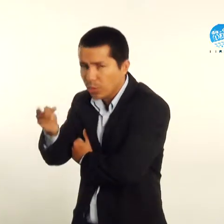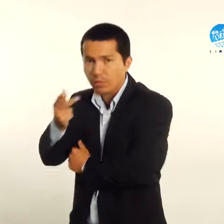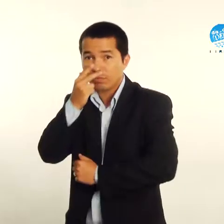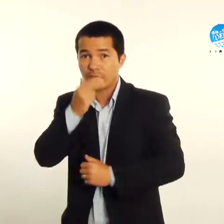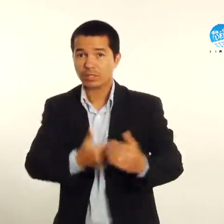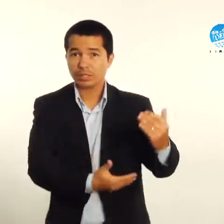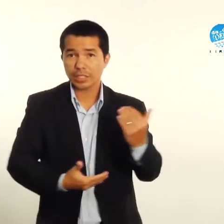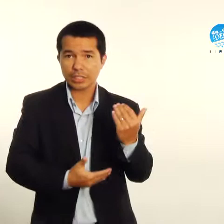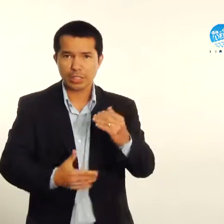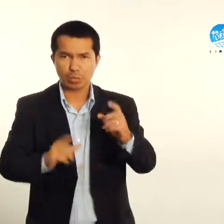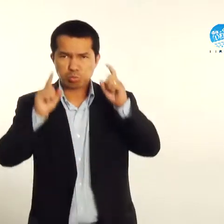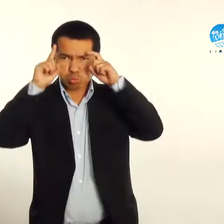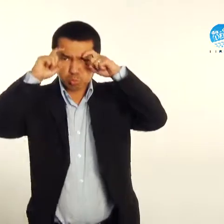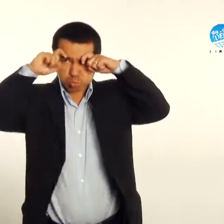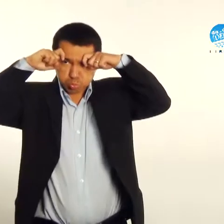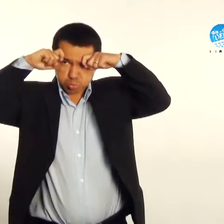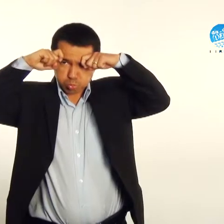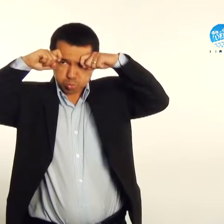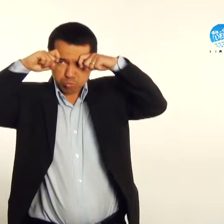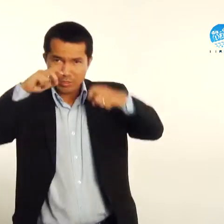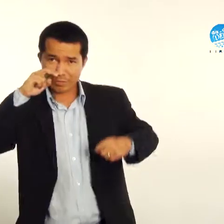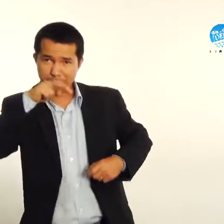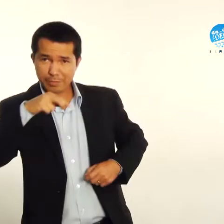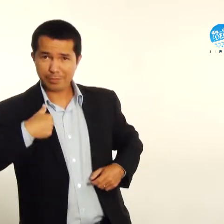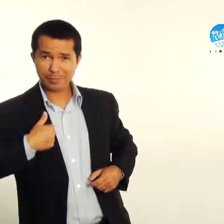olhando feio para mim. Parecia até que o neném estava olhando feio para mim.